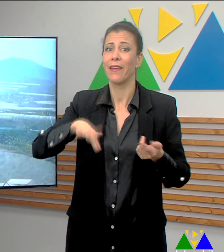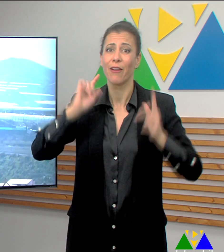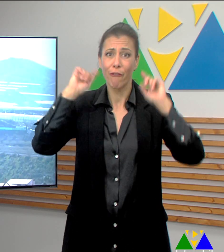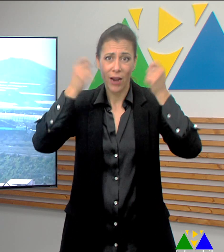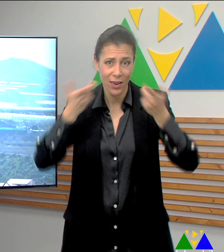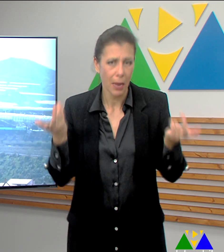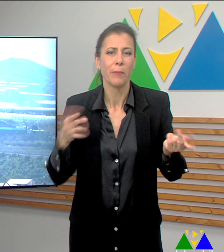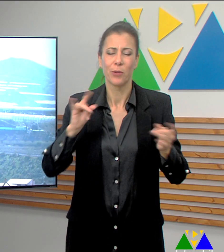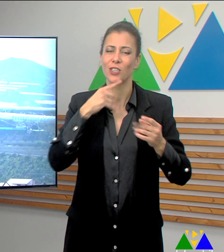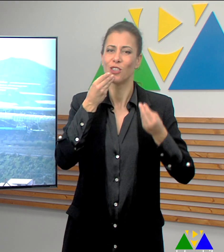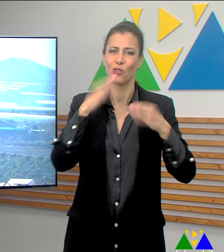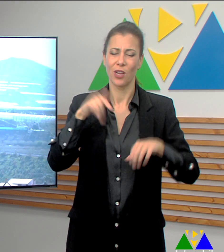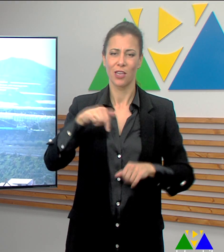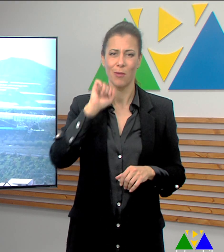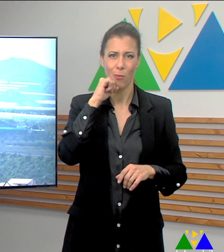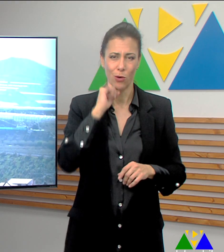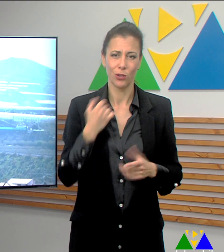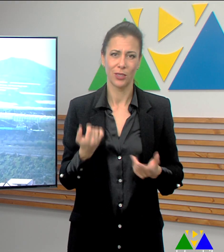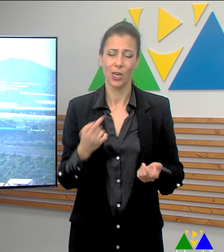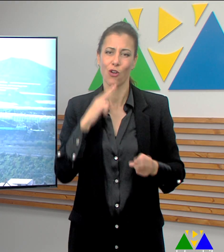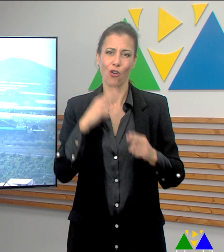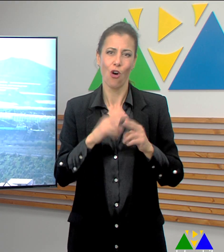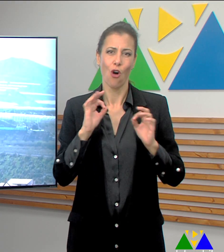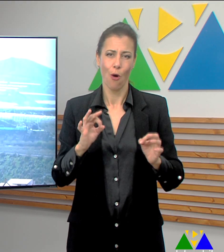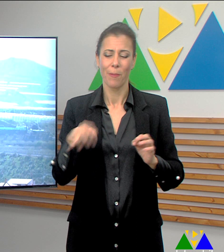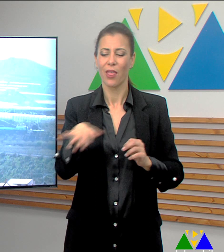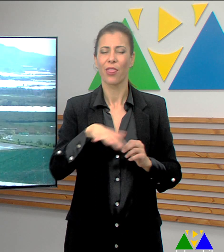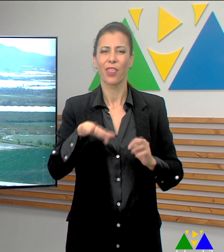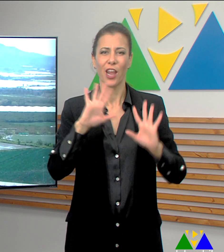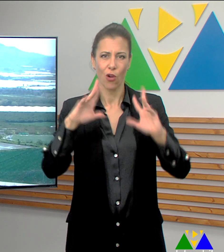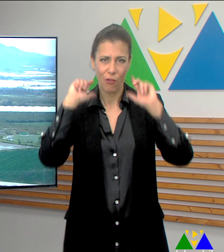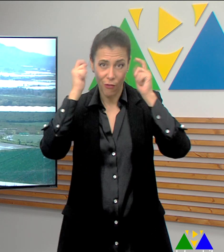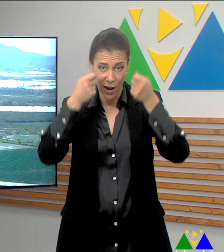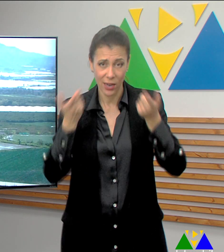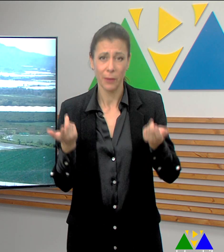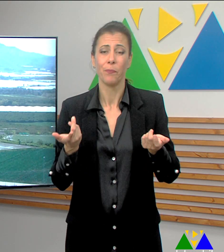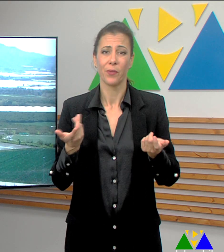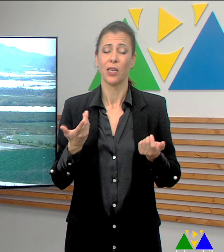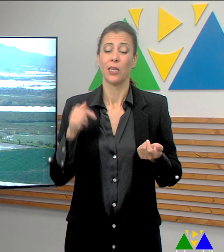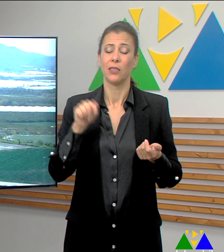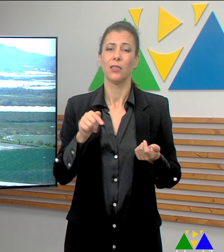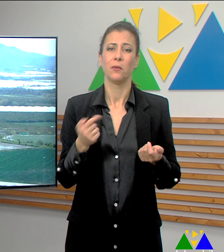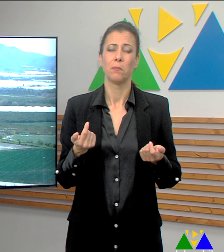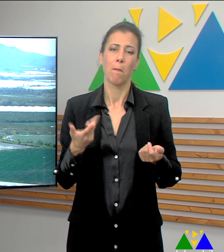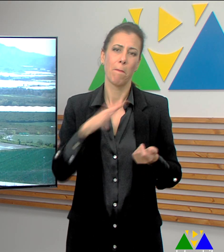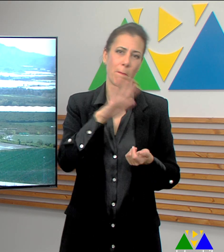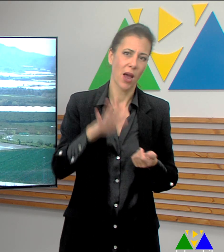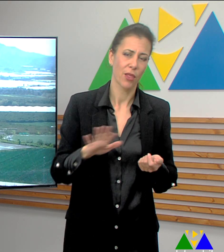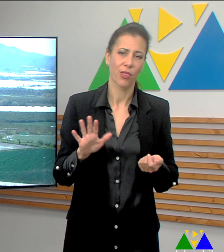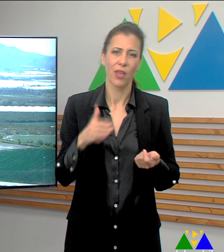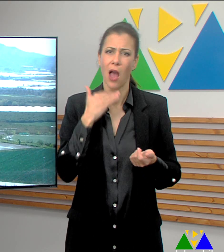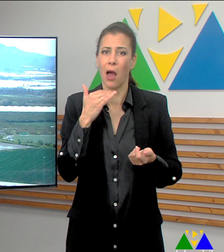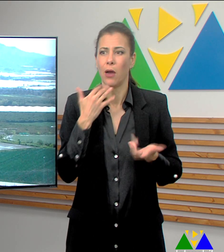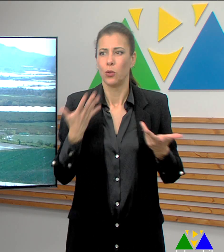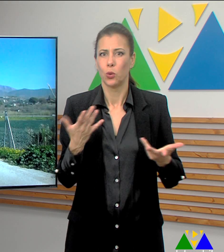pasado en la historia de Motril, con el nombre de ese cerro que hay del Cerro del Fraile, donde parece que hubo